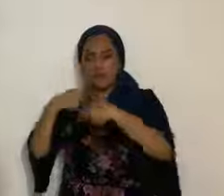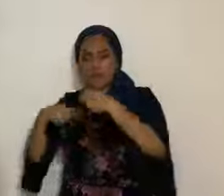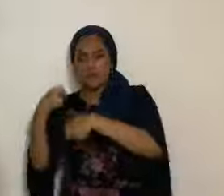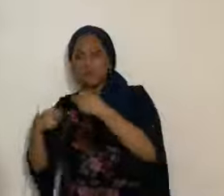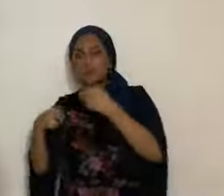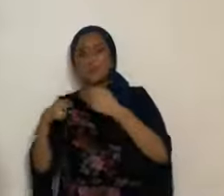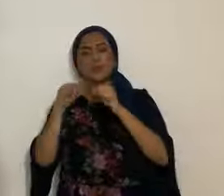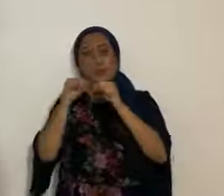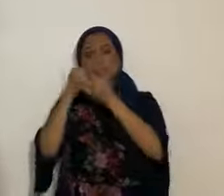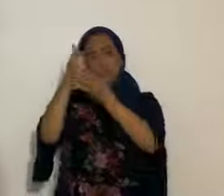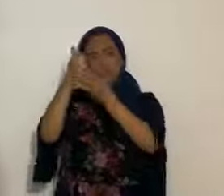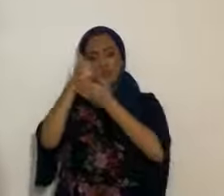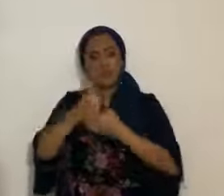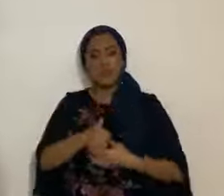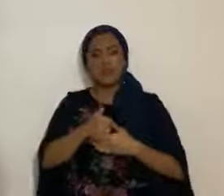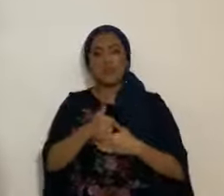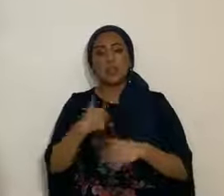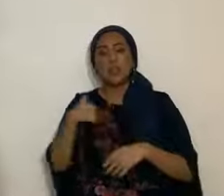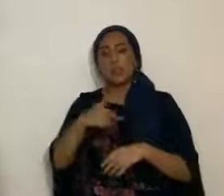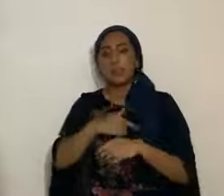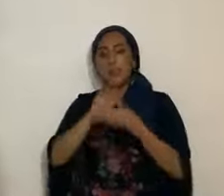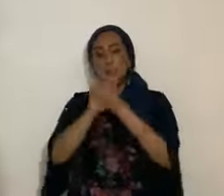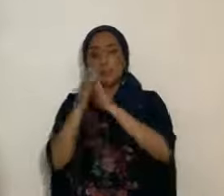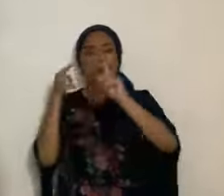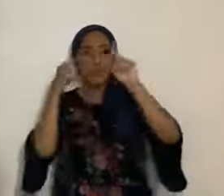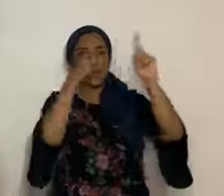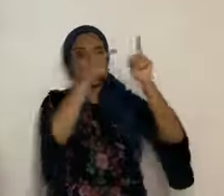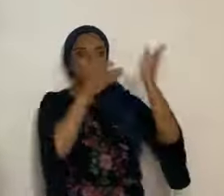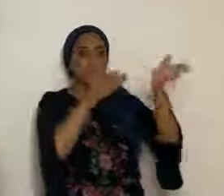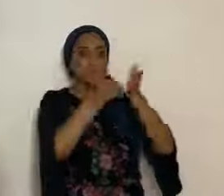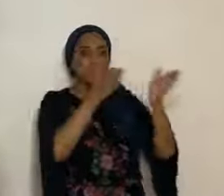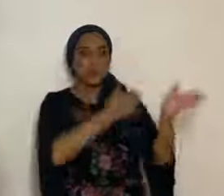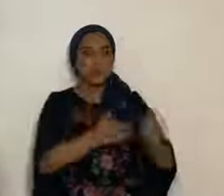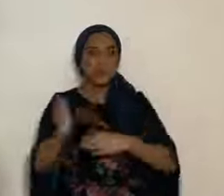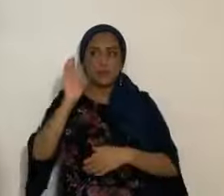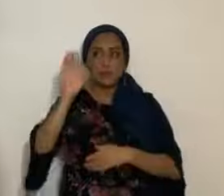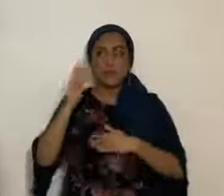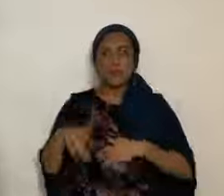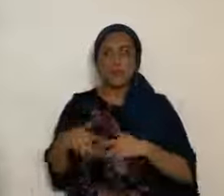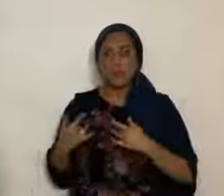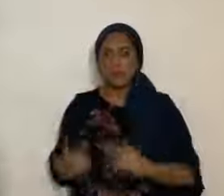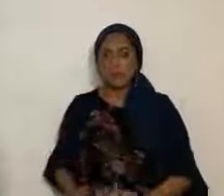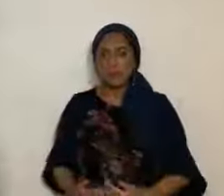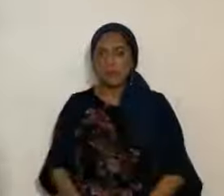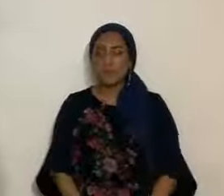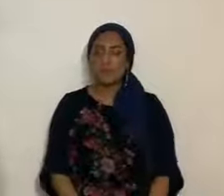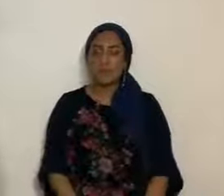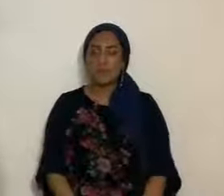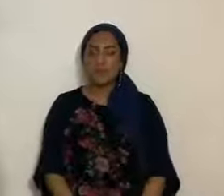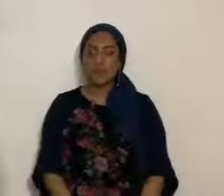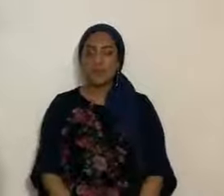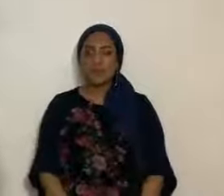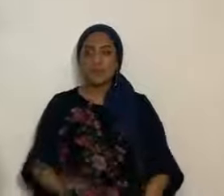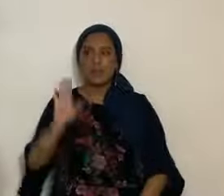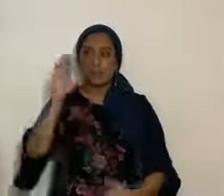luchas, problemas, para llegar a ser los siervos conforme a su corazón que su pueblo necesita,